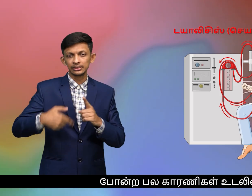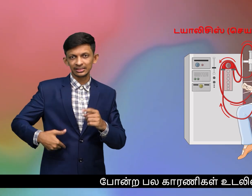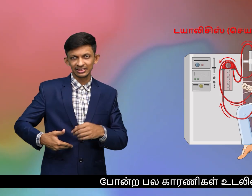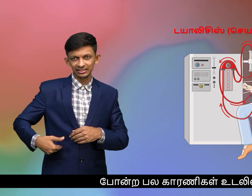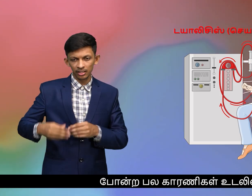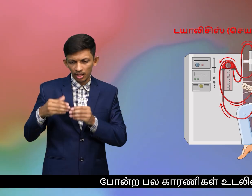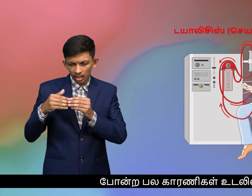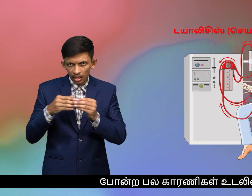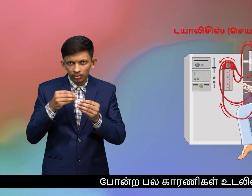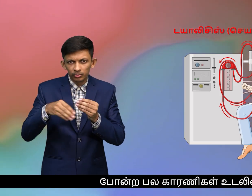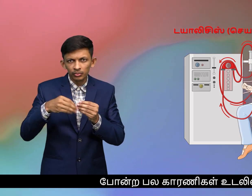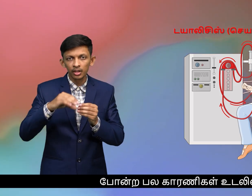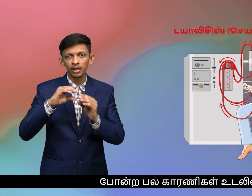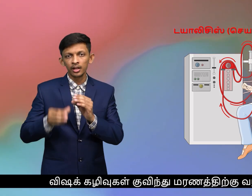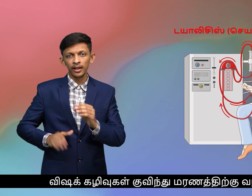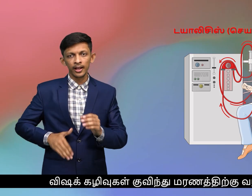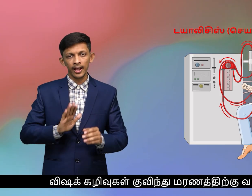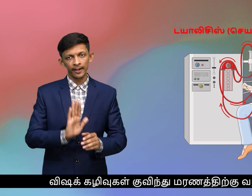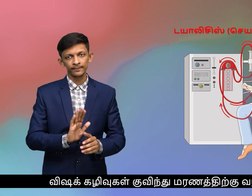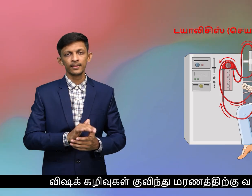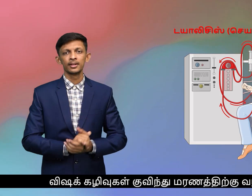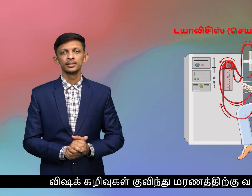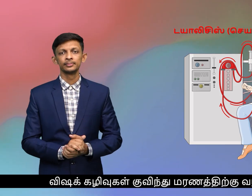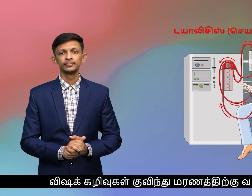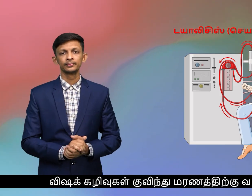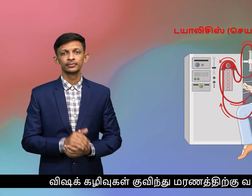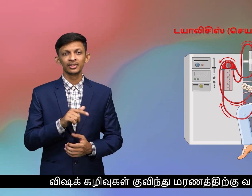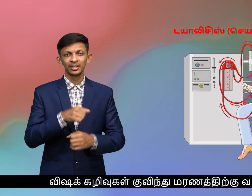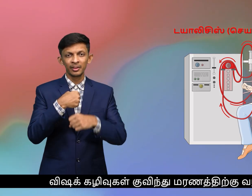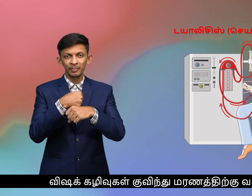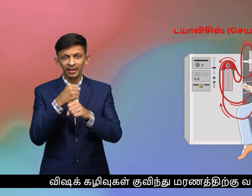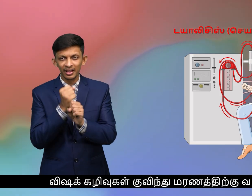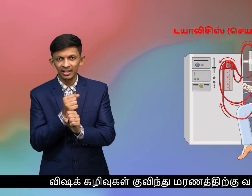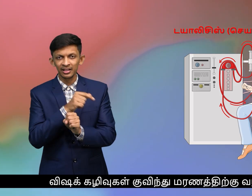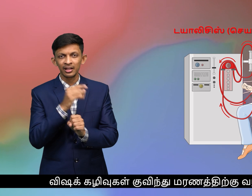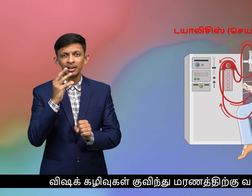போன்ற பல காரணிகள் உடலில் விஷ கழிவுகளை குவிந்து மரணத்திற்கு வழிவகுக்கும்.